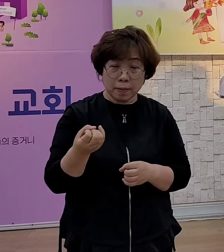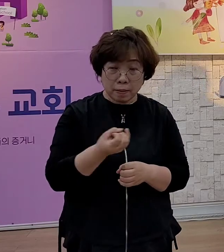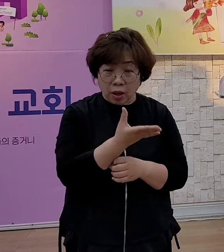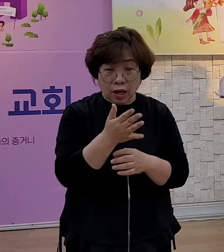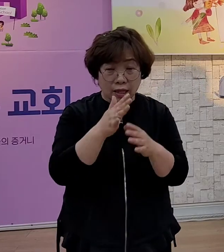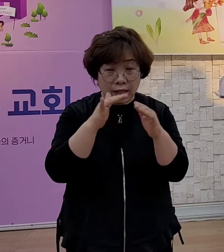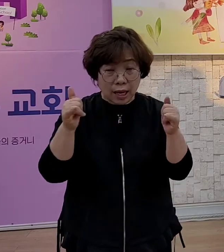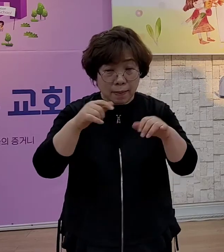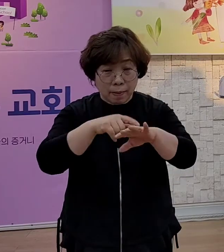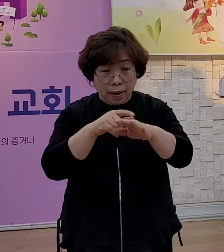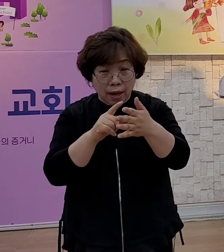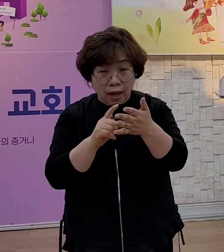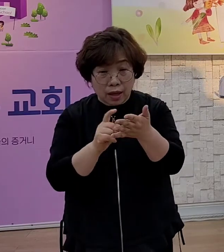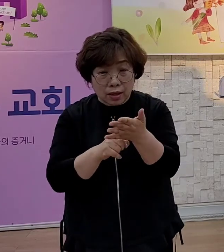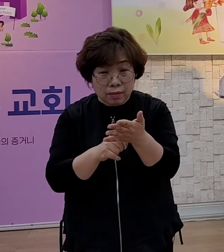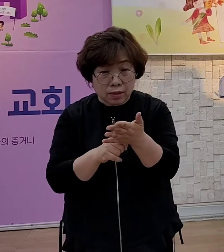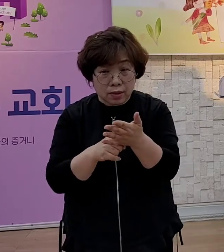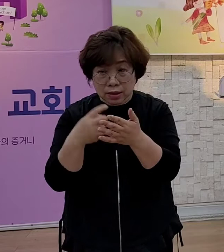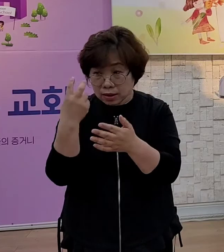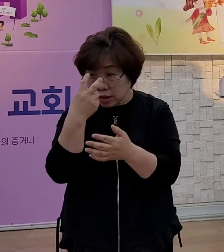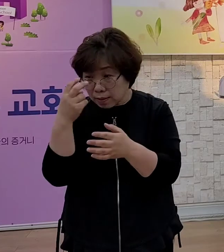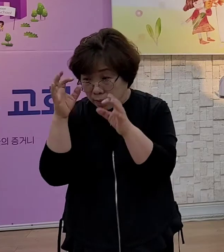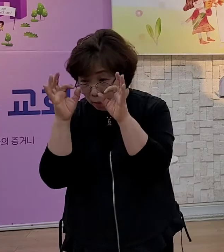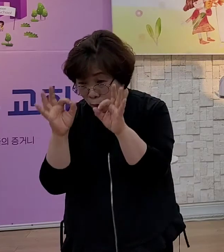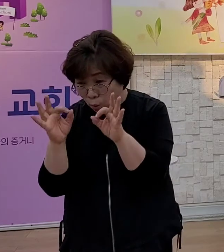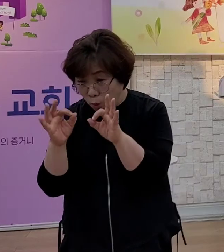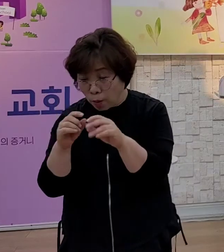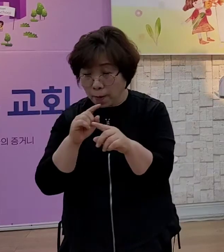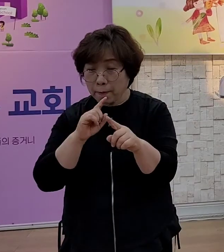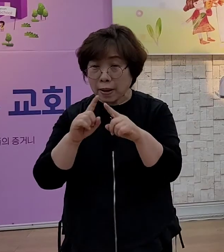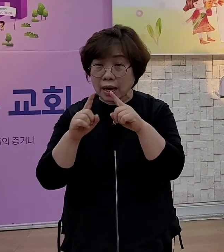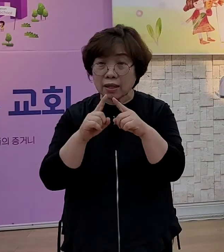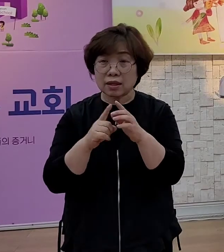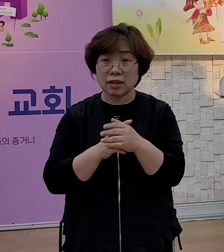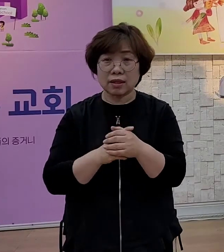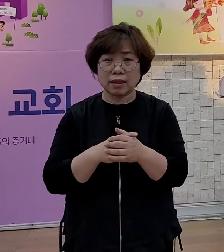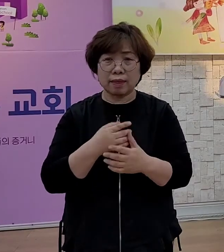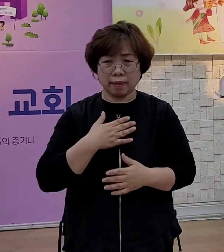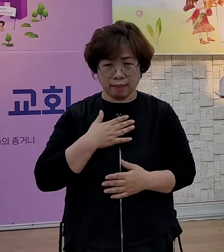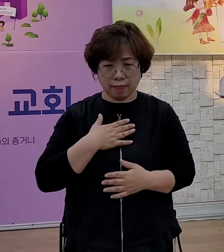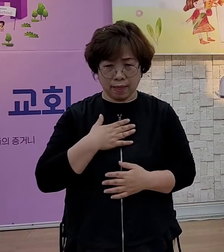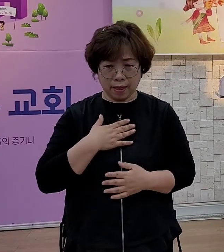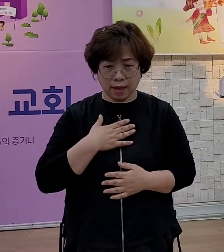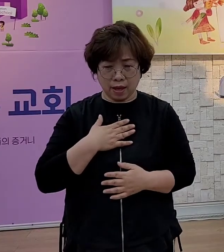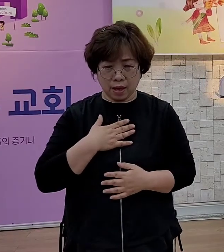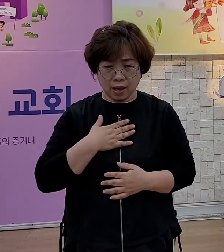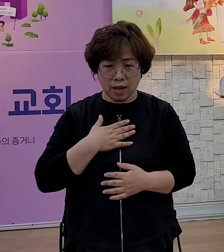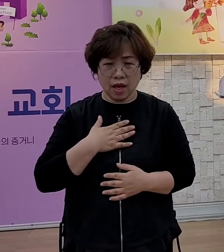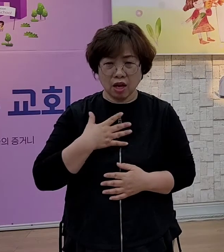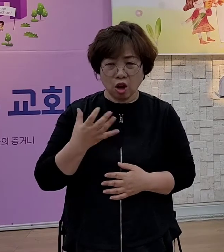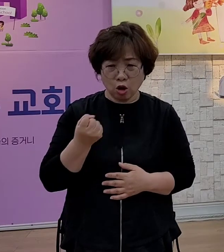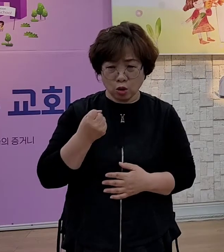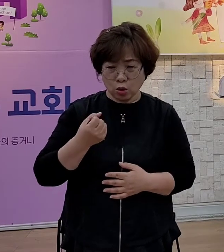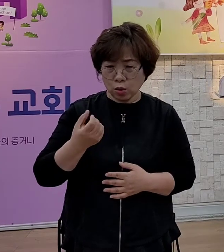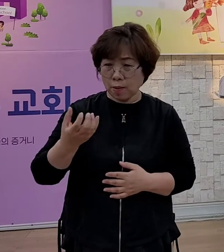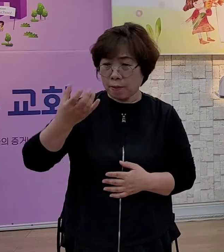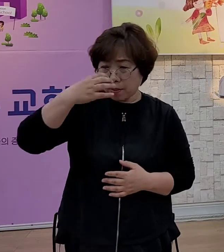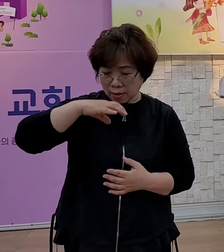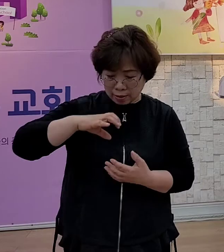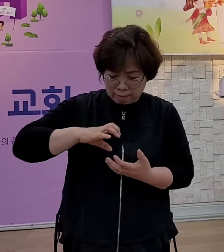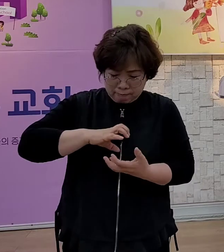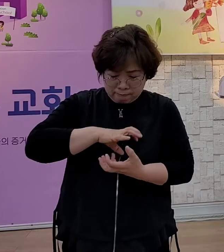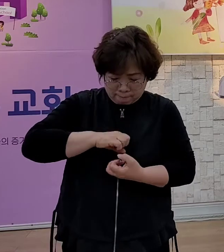살피고요. 또 그 말을 자신의 것으로 소화하면서